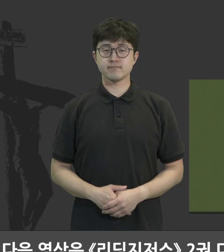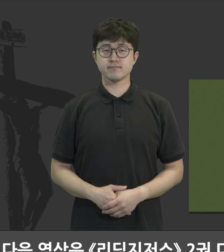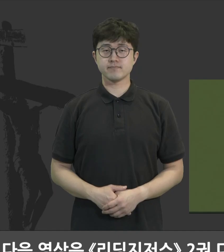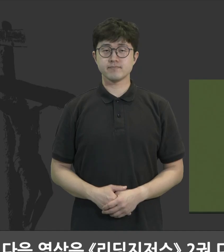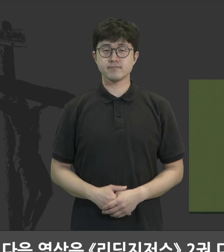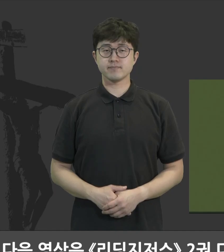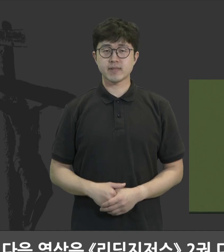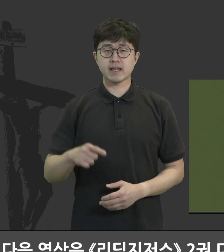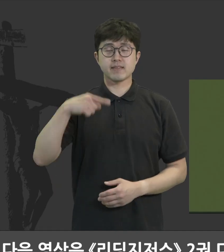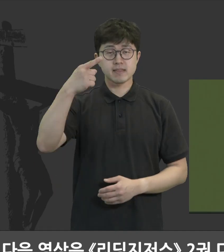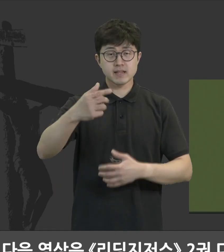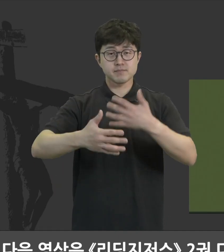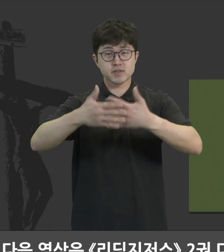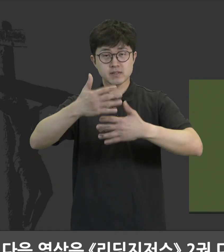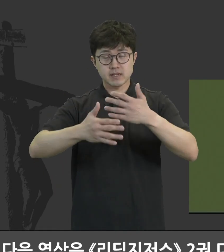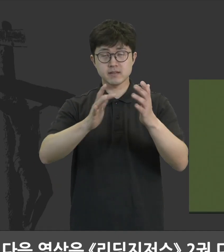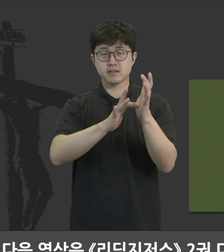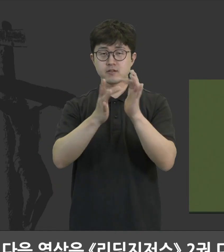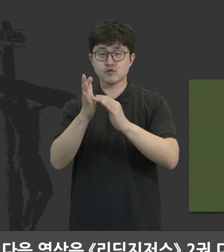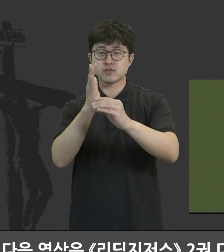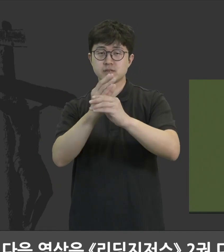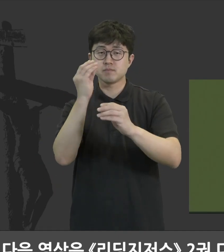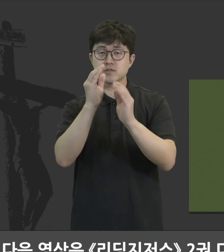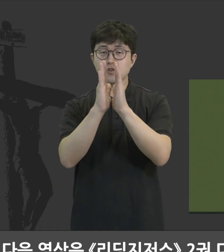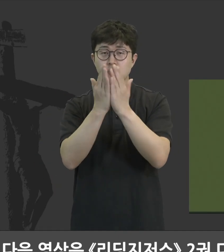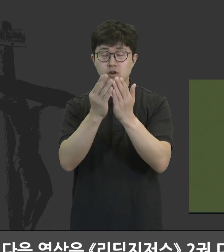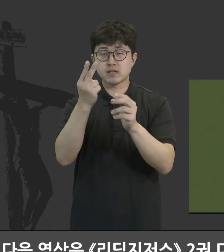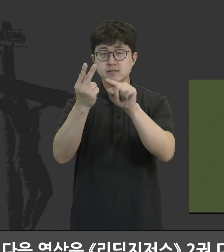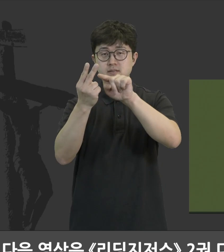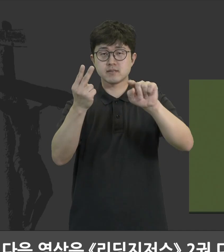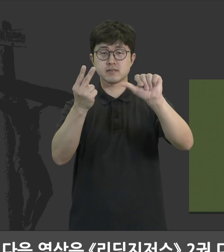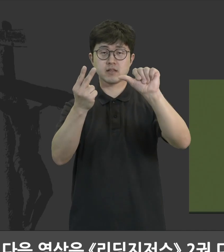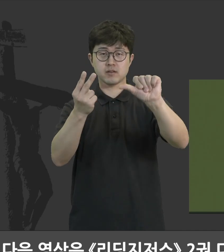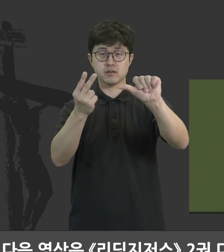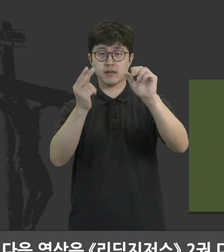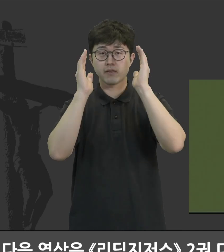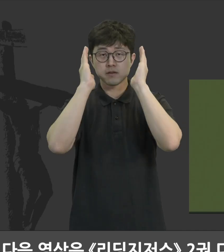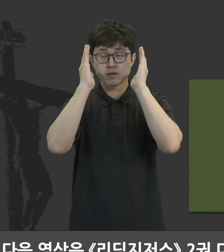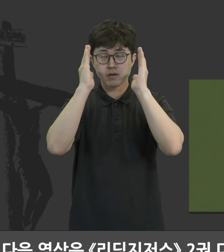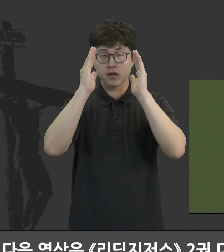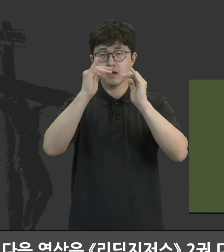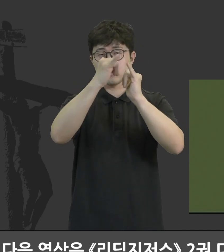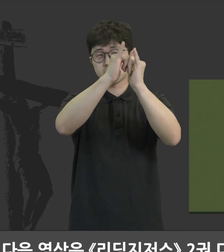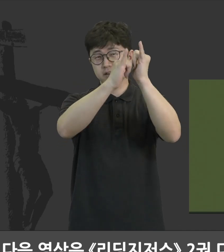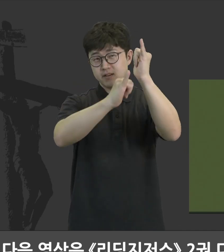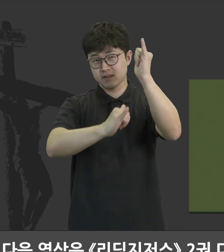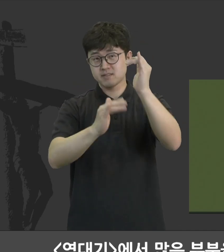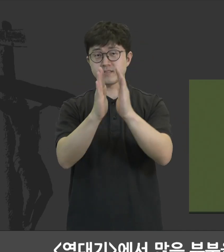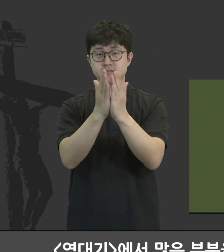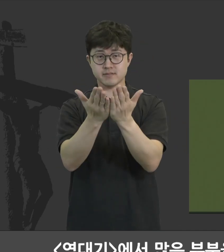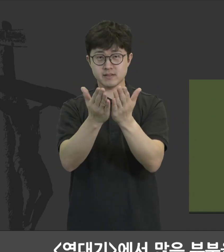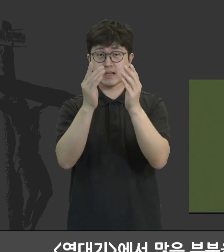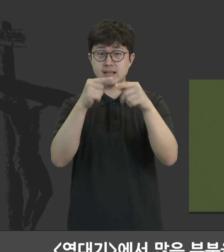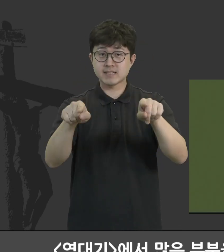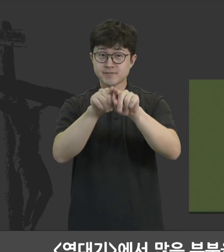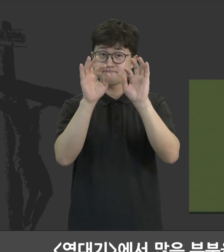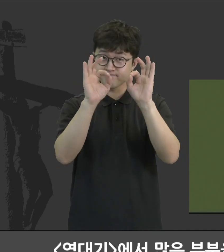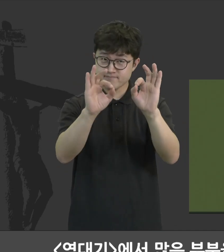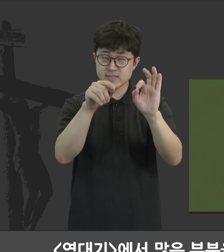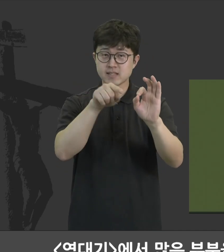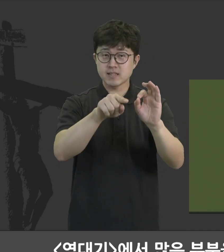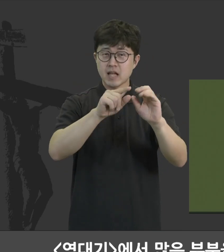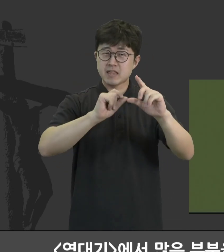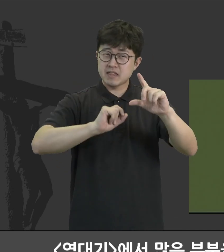다음 영상은 리딩 지저스 2권 5번째 수업으로 역대기를 살펴볼 예정입니다. 역대기에서 많은